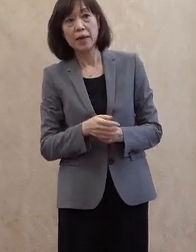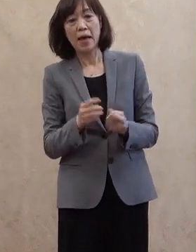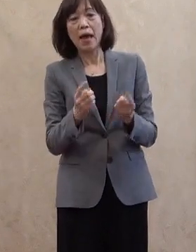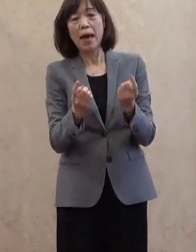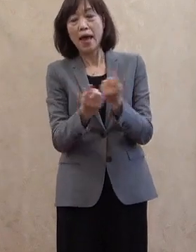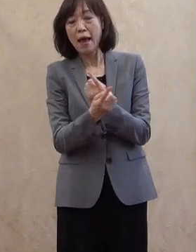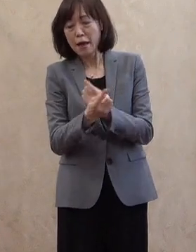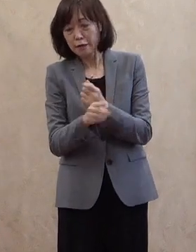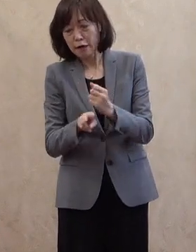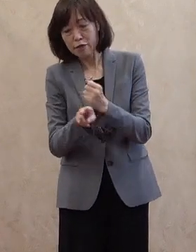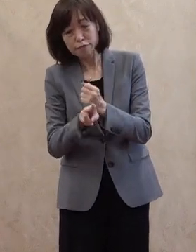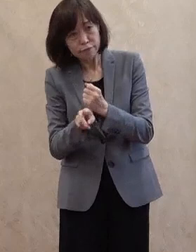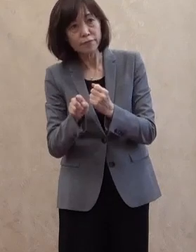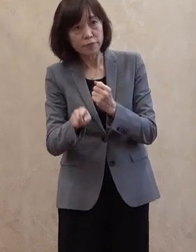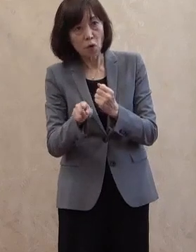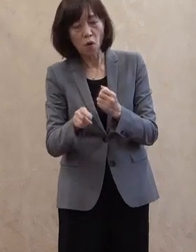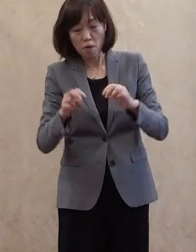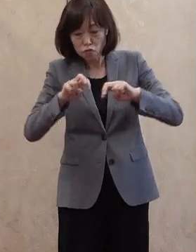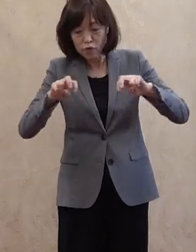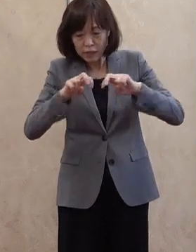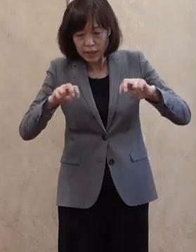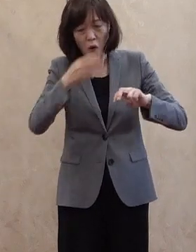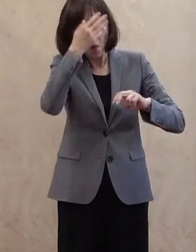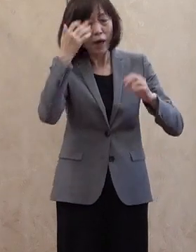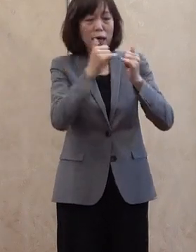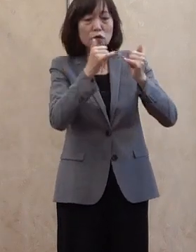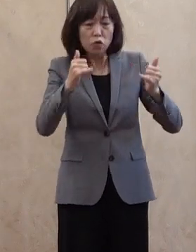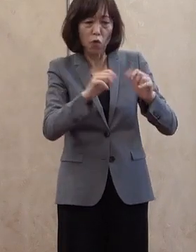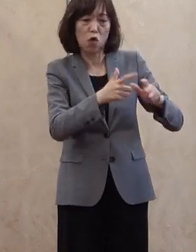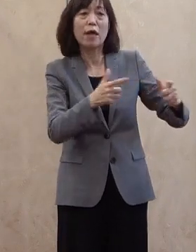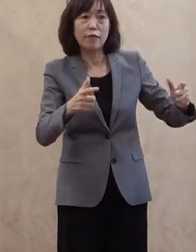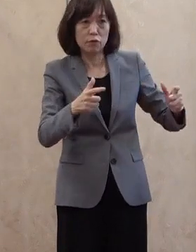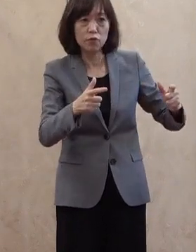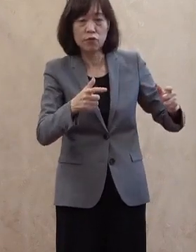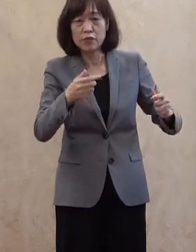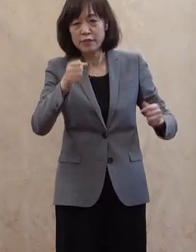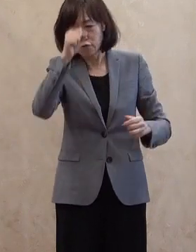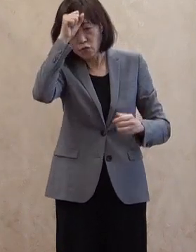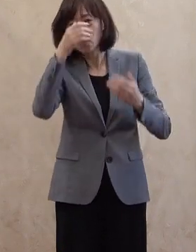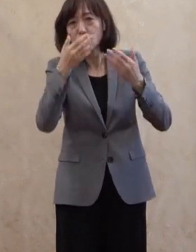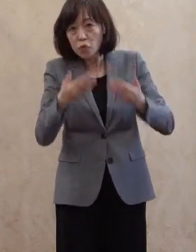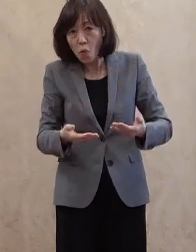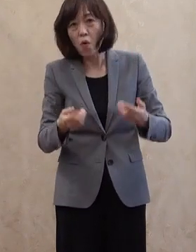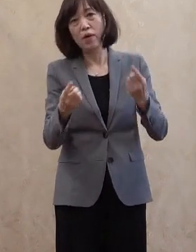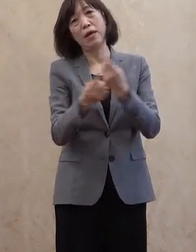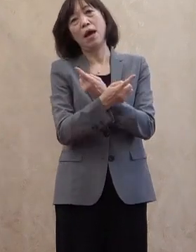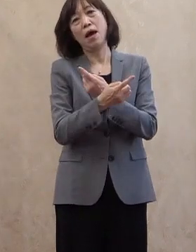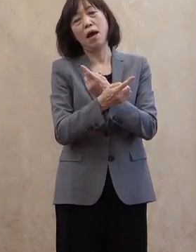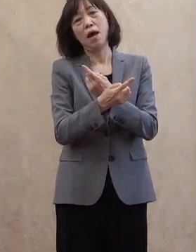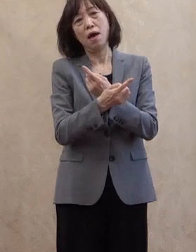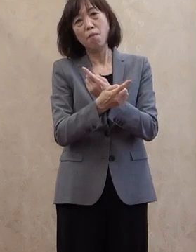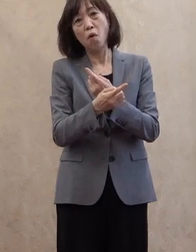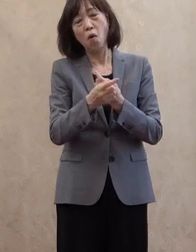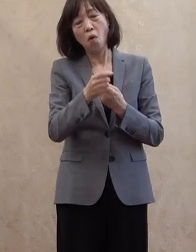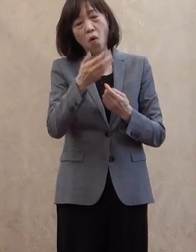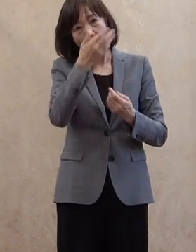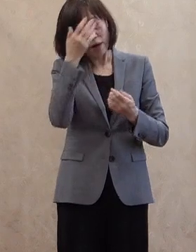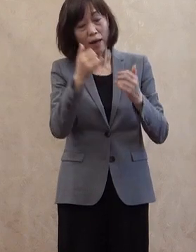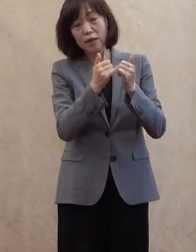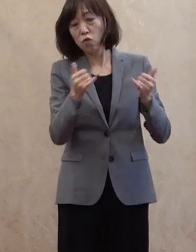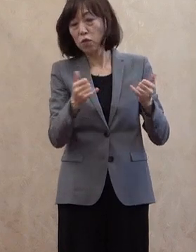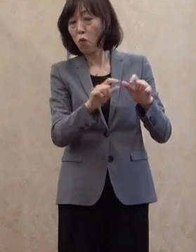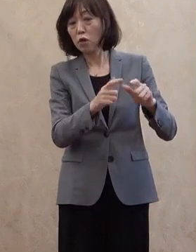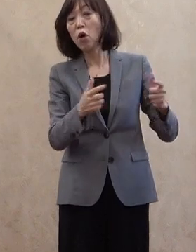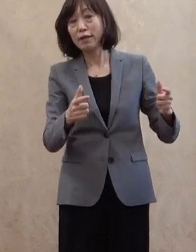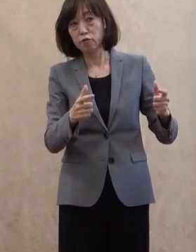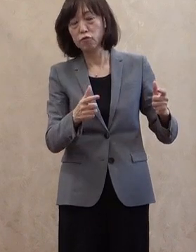若者に対してもかなり高い割合で感染が広がっている、また重症化もですね一定若者に広がっているというようなお話ありました。そういったことを踏まえ